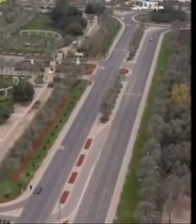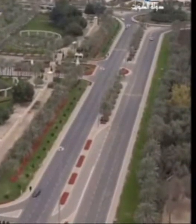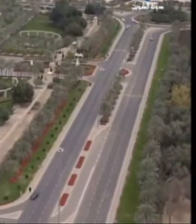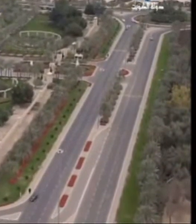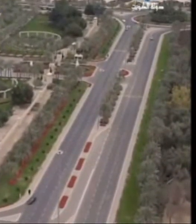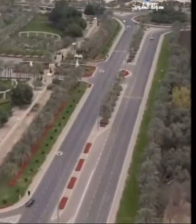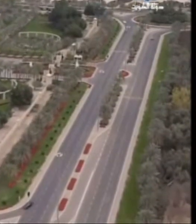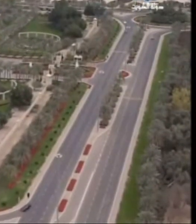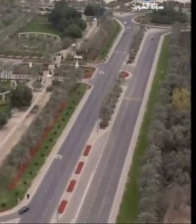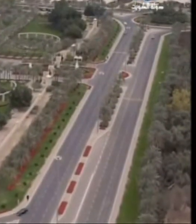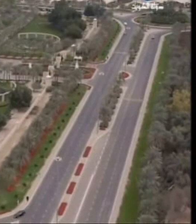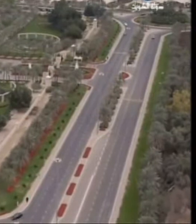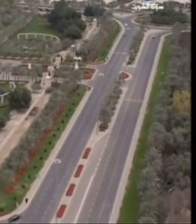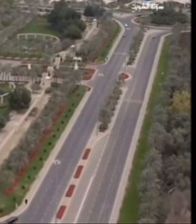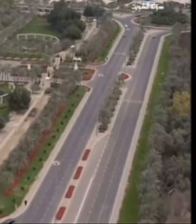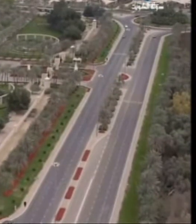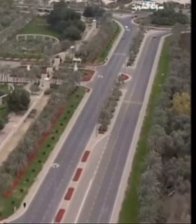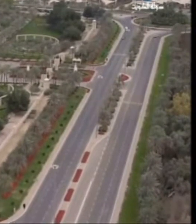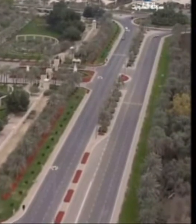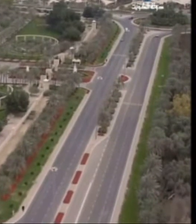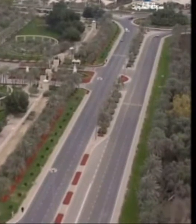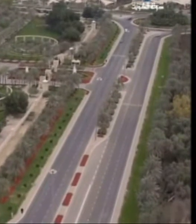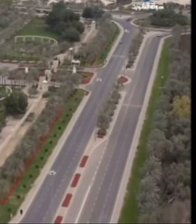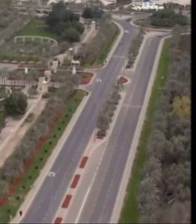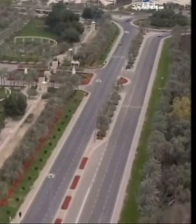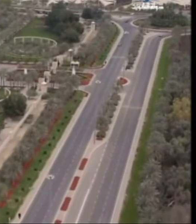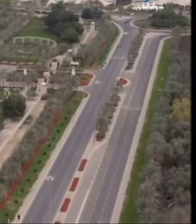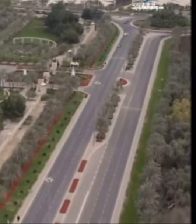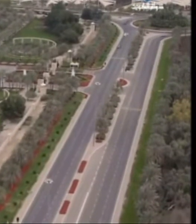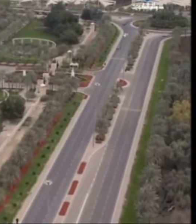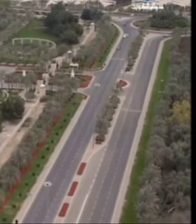أدعو الكرام وصحبتي في كل